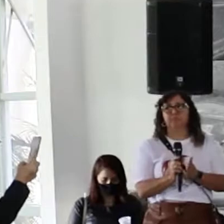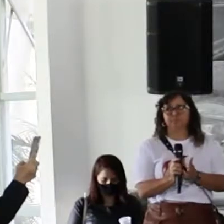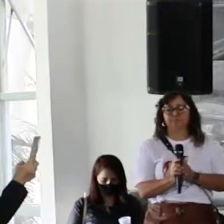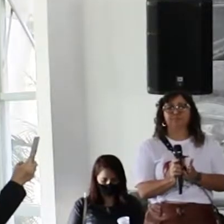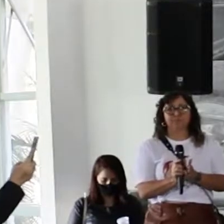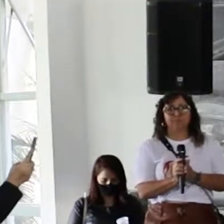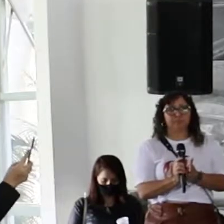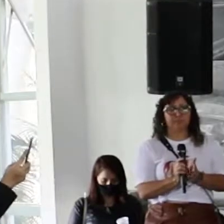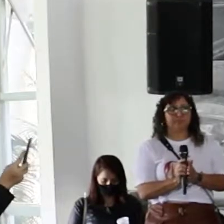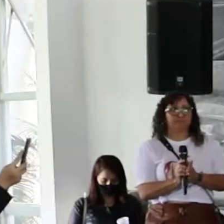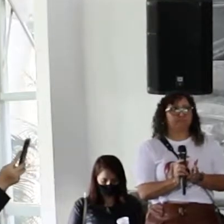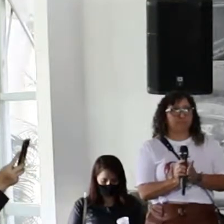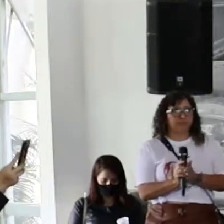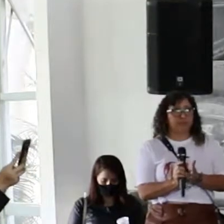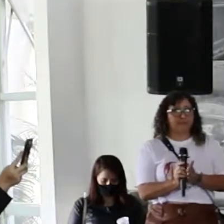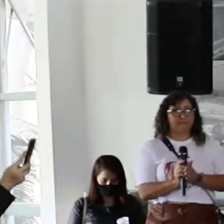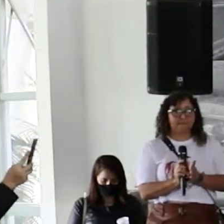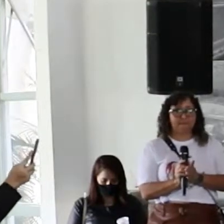equipe